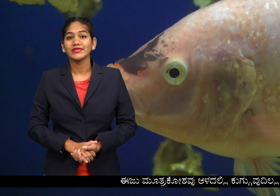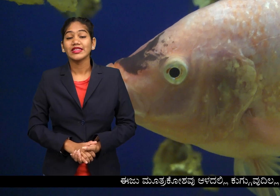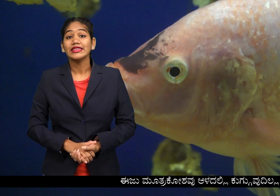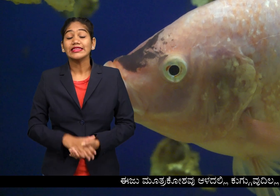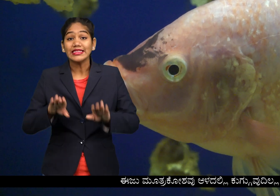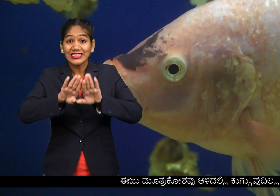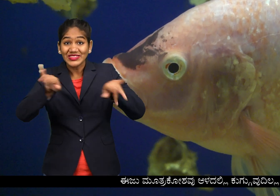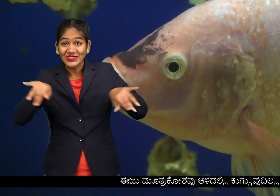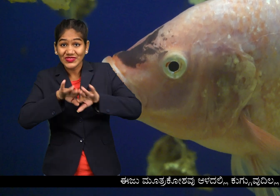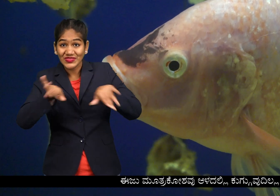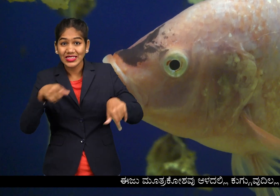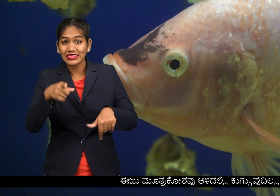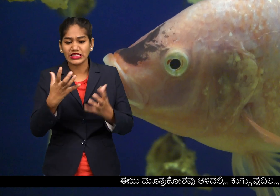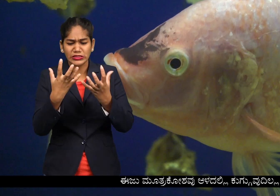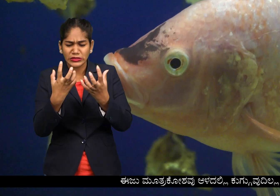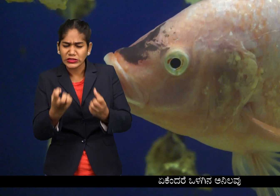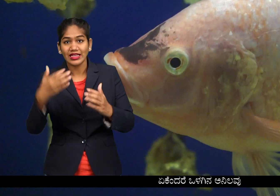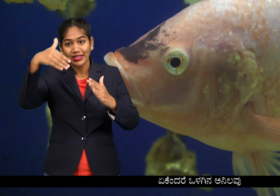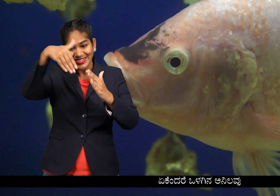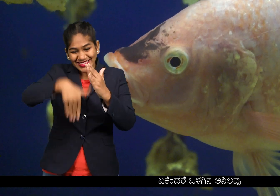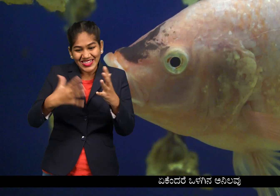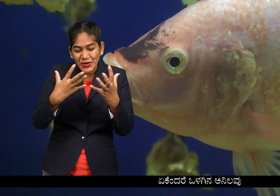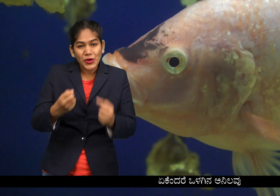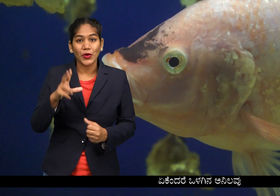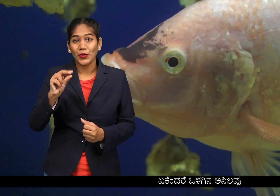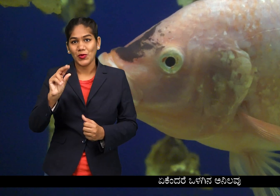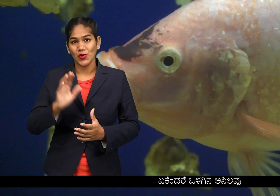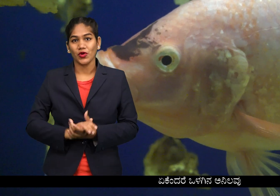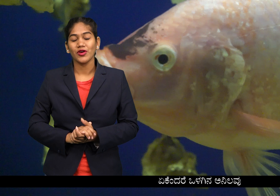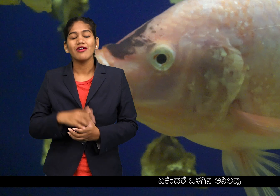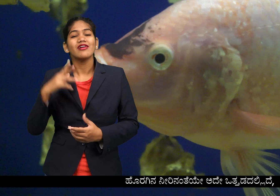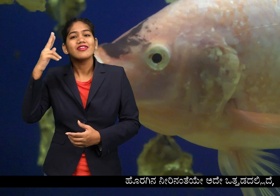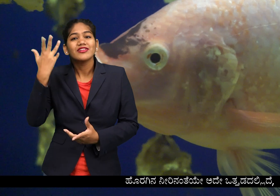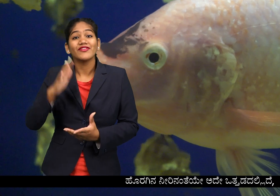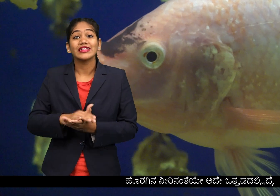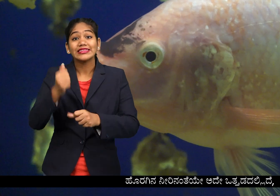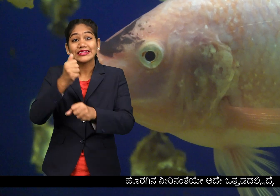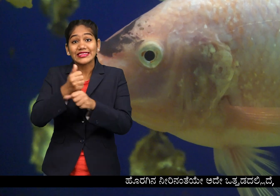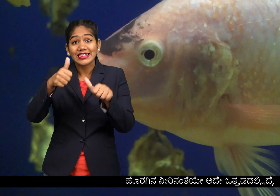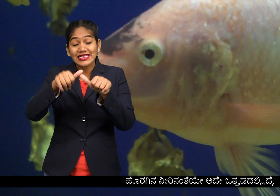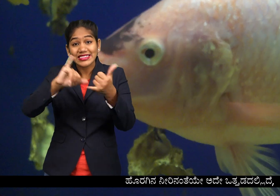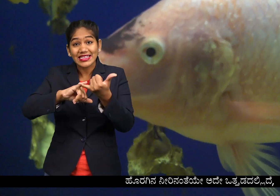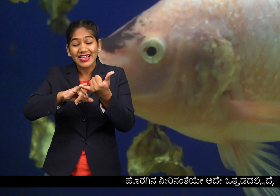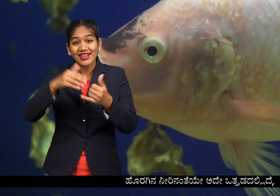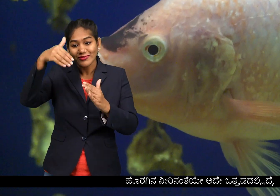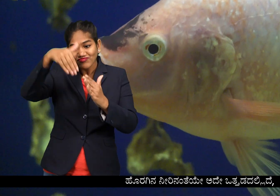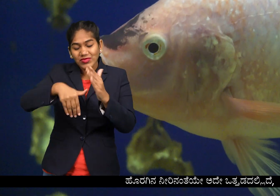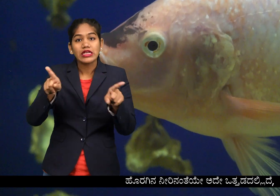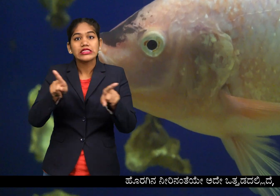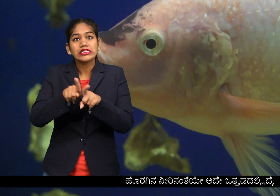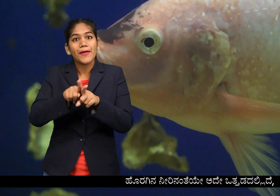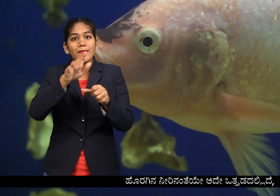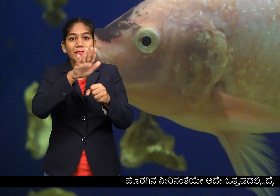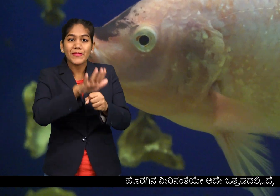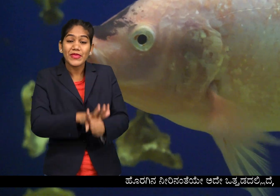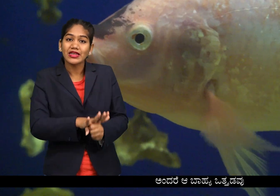ಈಜು ಮೂತ್ರಕೋಶವು ಆಳದಲ್ಲಿ ಕುಗ್ಗುವುದಿಲ್ಲ, ಏಕೆಂದರೆ ಒಳಗಿನ ಅನಿಲವು ಹೊರಗಿನ ನೀರಿನಂತೆಯೇ ಅದೇ ಒತ್ತಡದಲ್ಲಿದೆ.